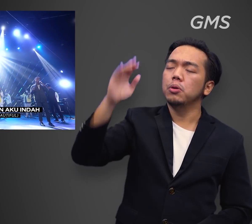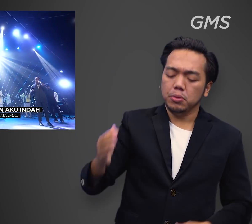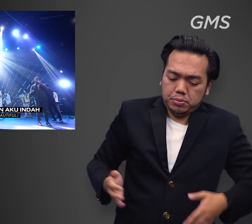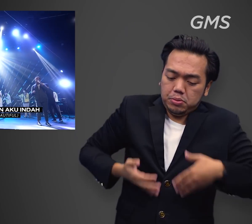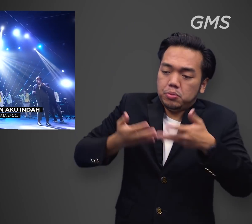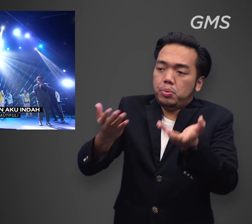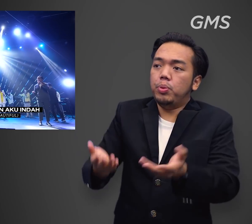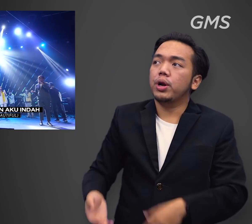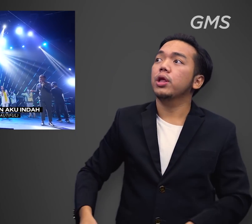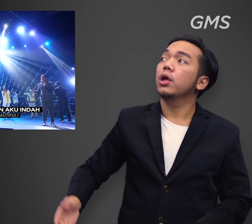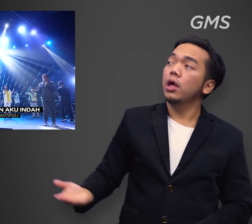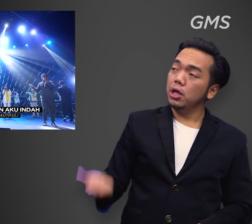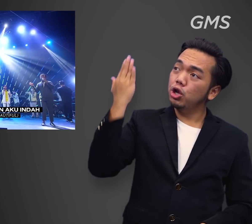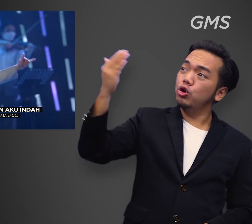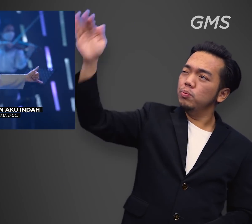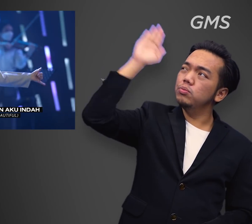berikan,